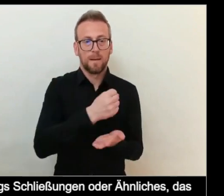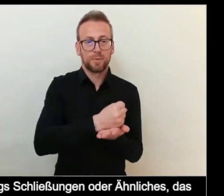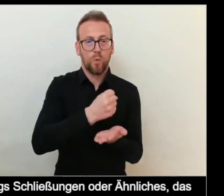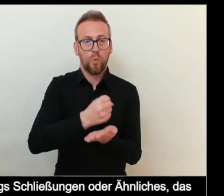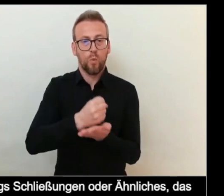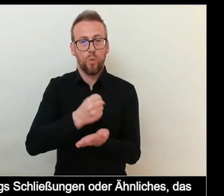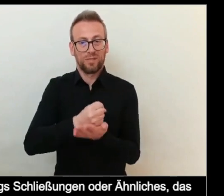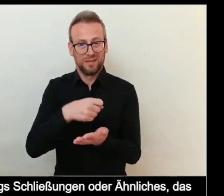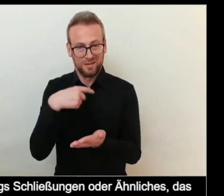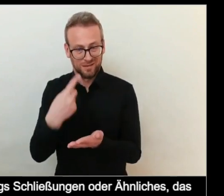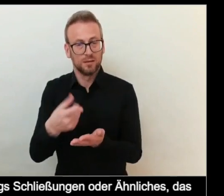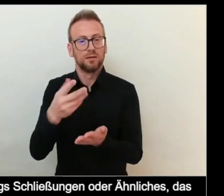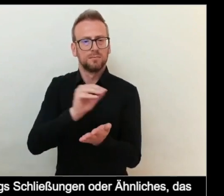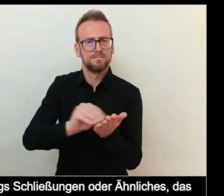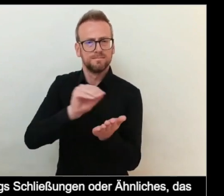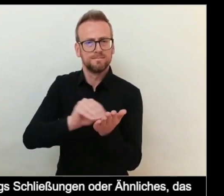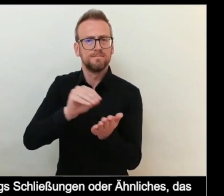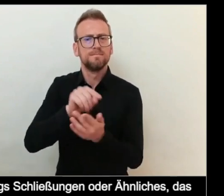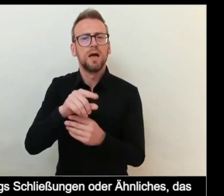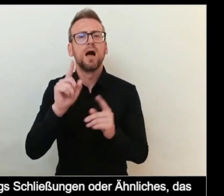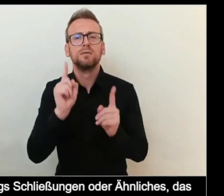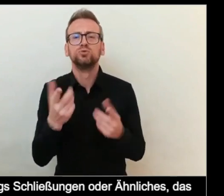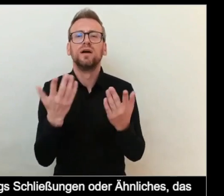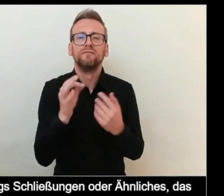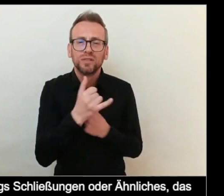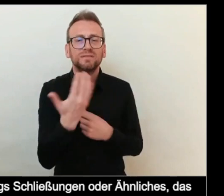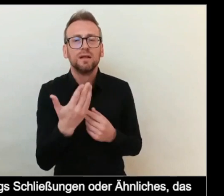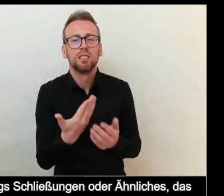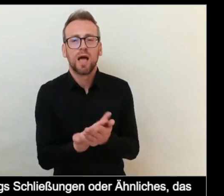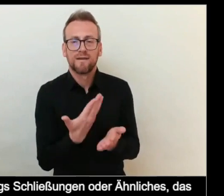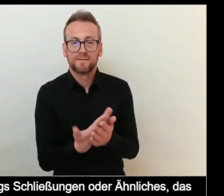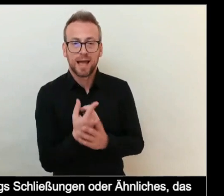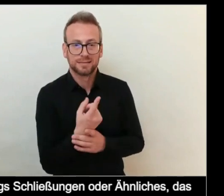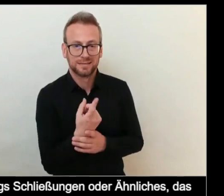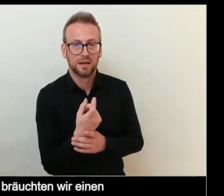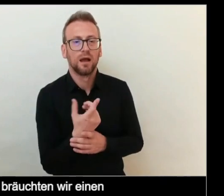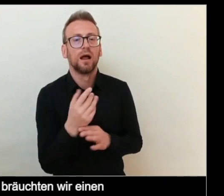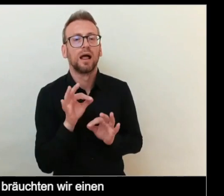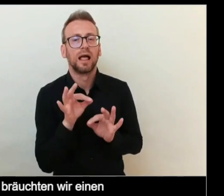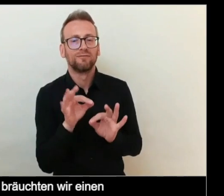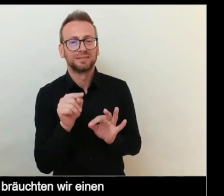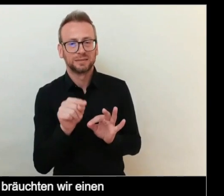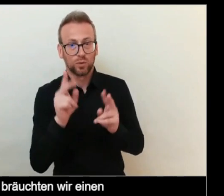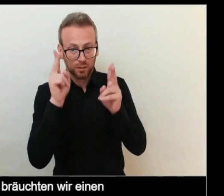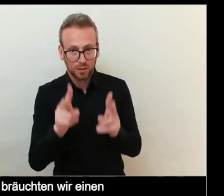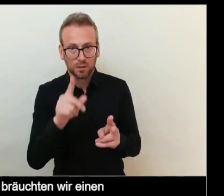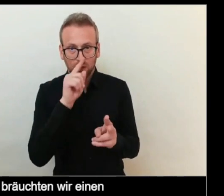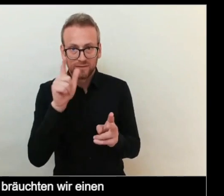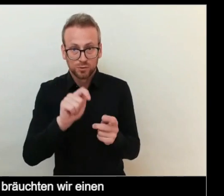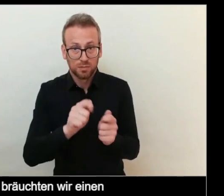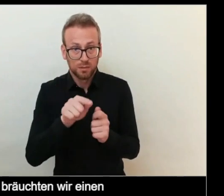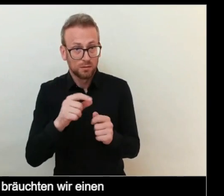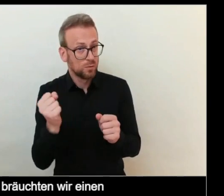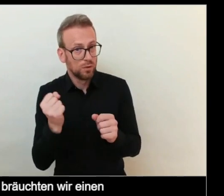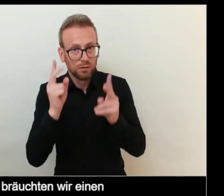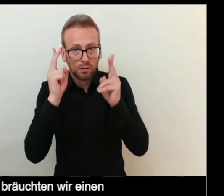Endeffekt gibt auch eine Hotspot-Regelung nicht das ganze Instrumentarium und es müssten diese Nachweise geführt werden, man müsste der